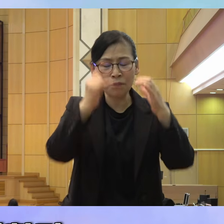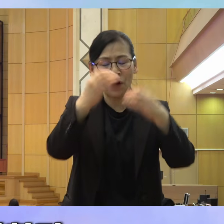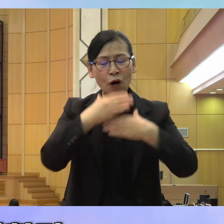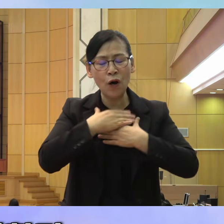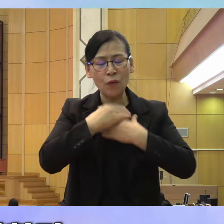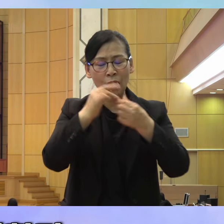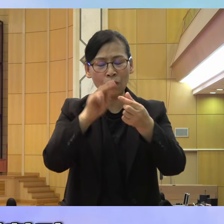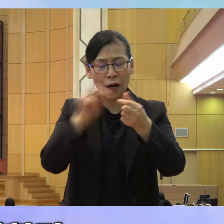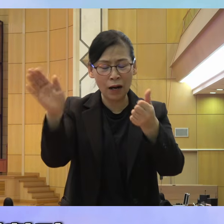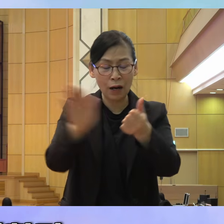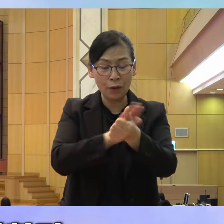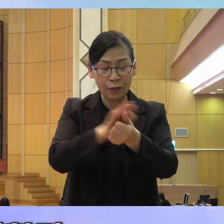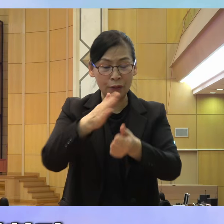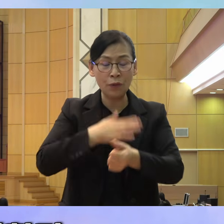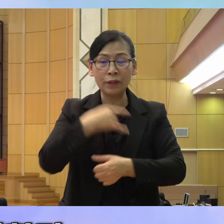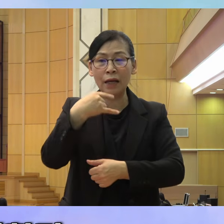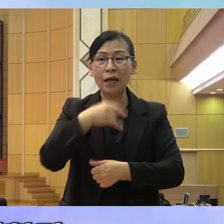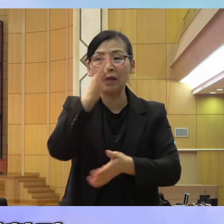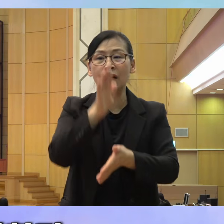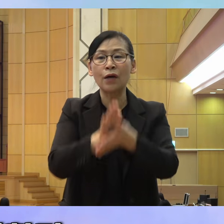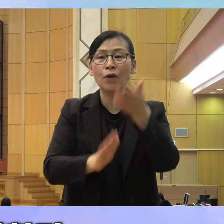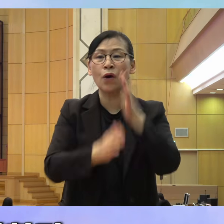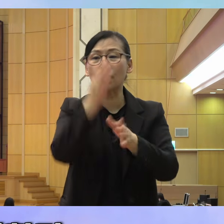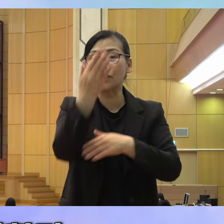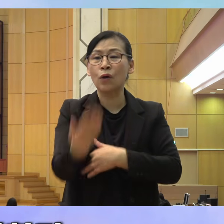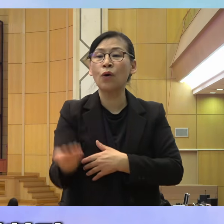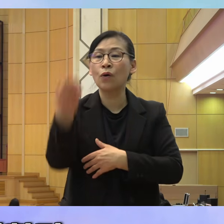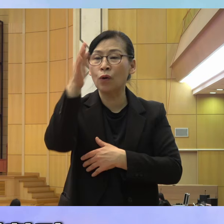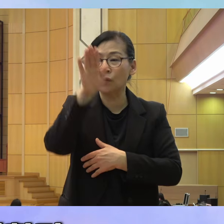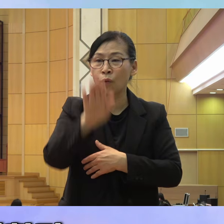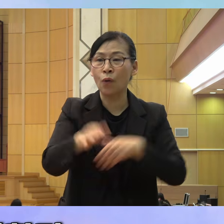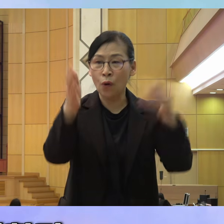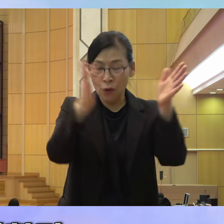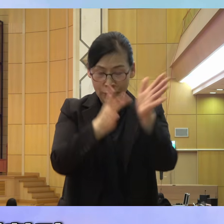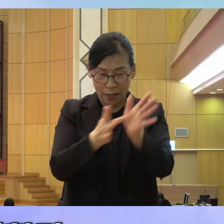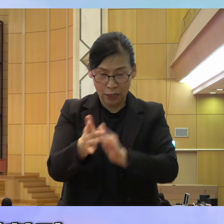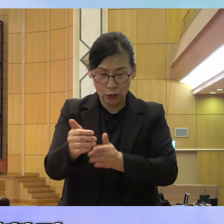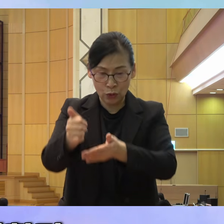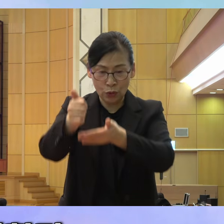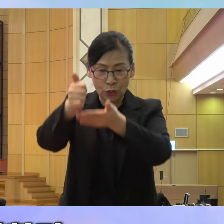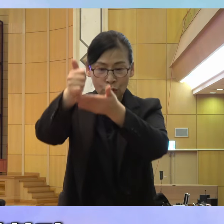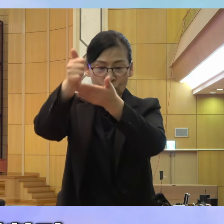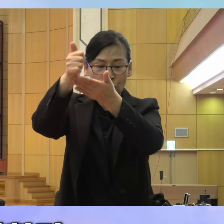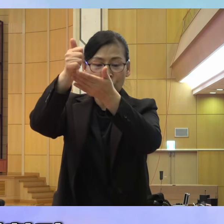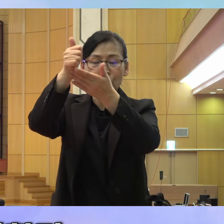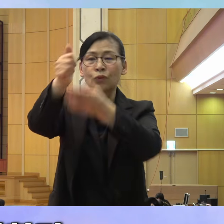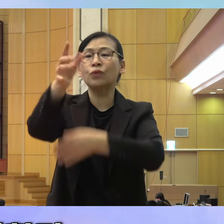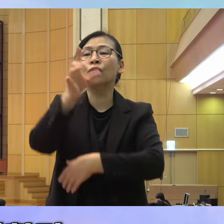세상 평안과 위로 내게 없어도 예수,